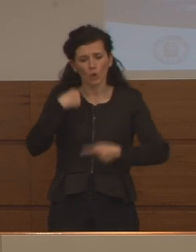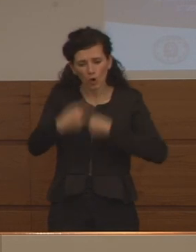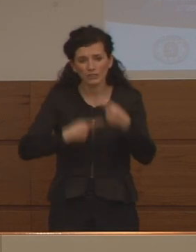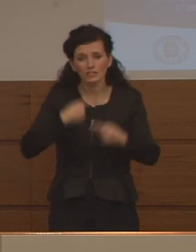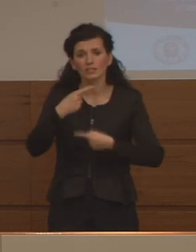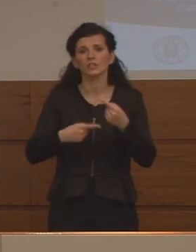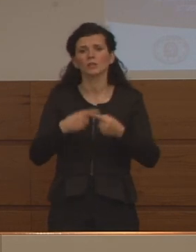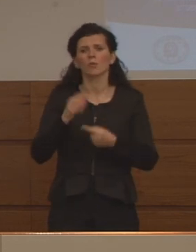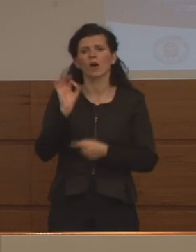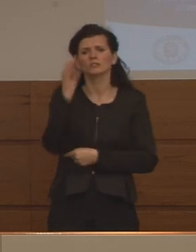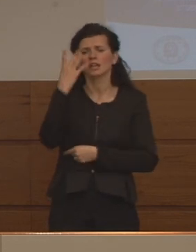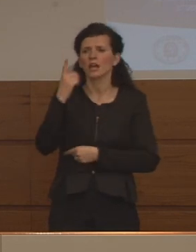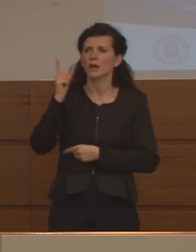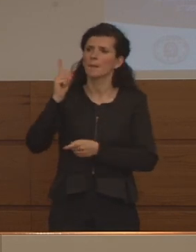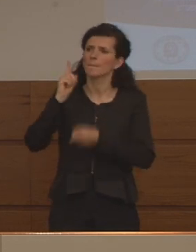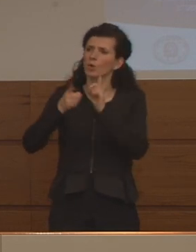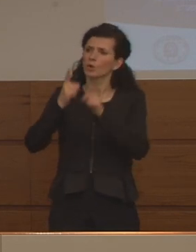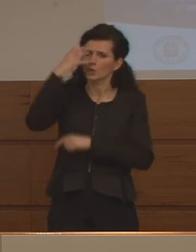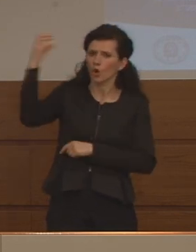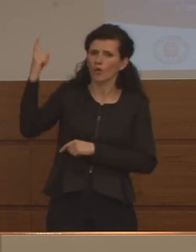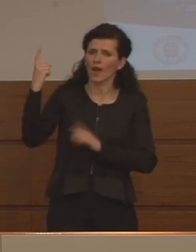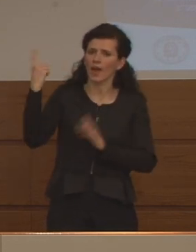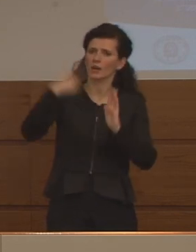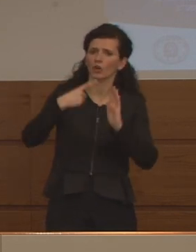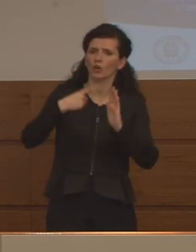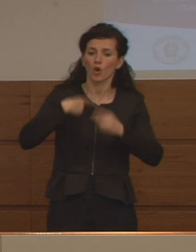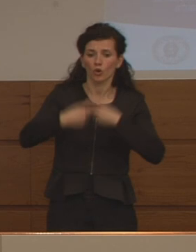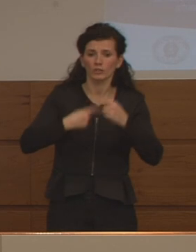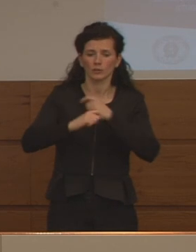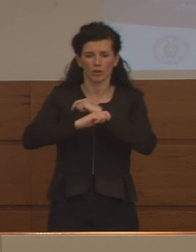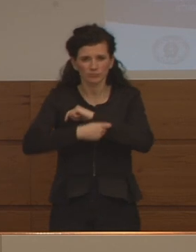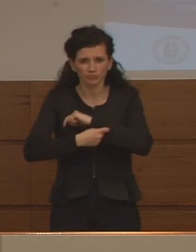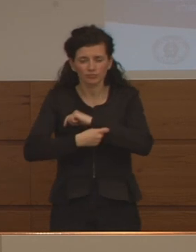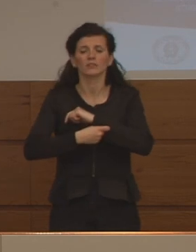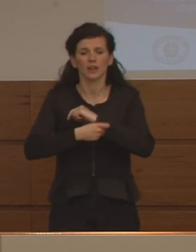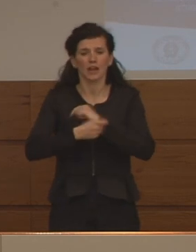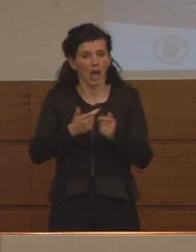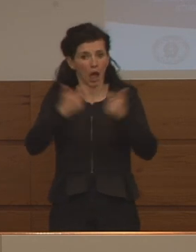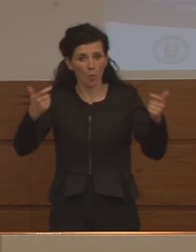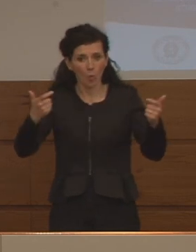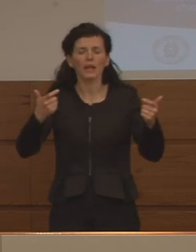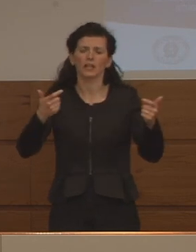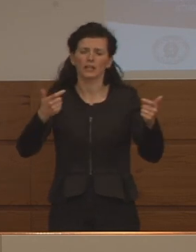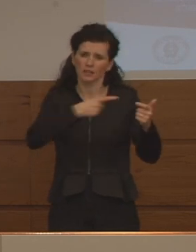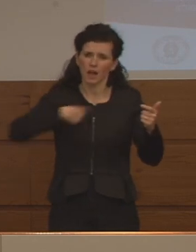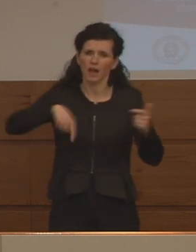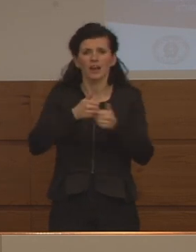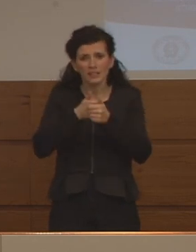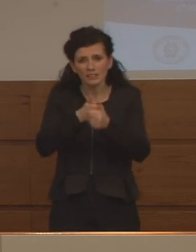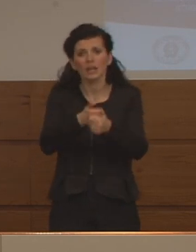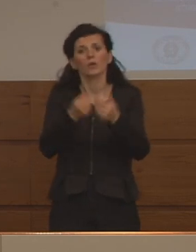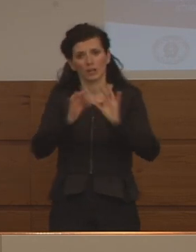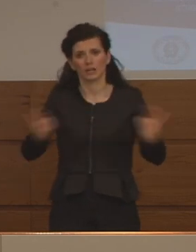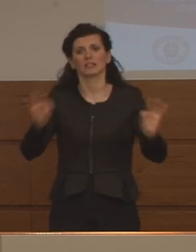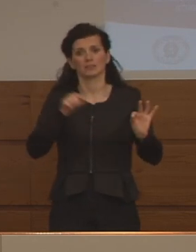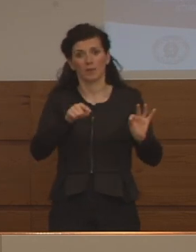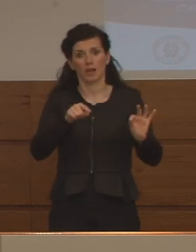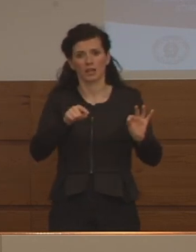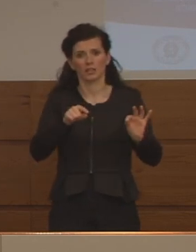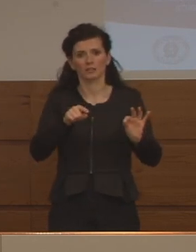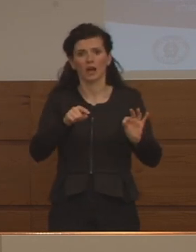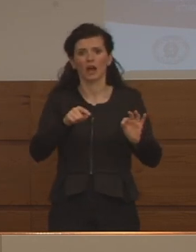implementati in termini di ripresa delle attività produttive piuttosto che in termini di allentamento delle misure di